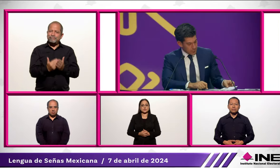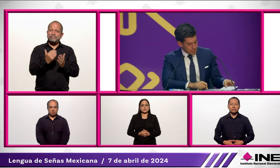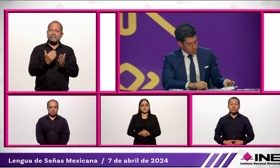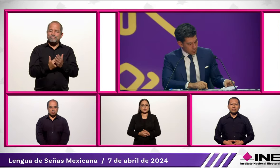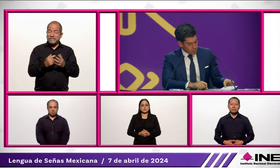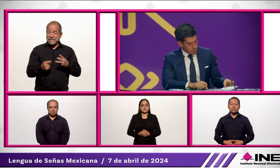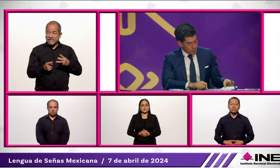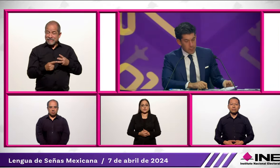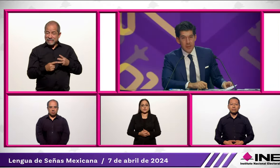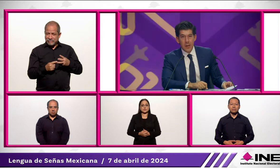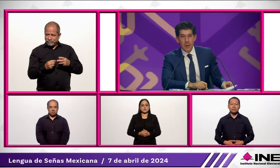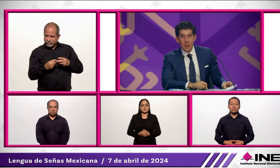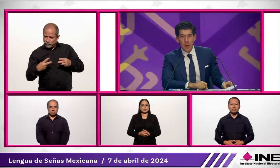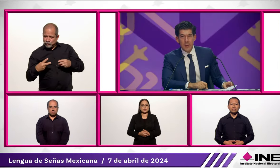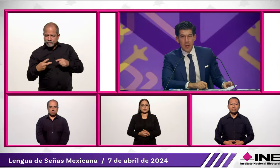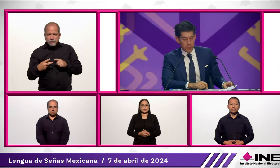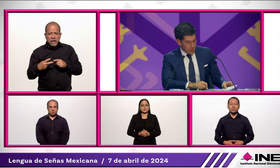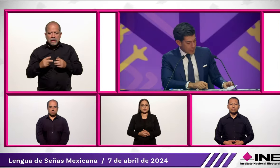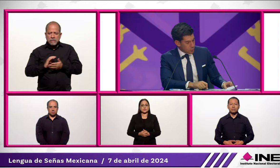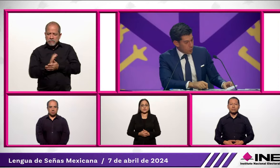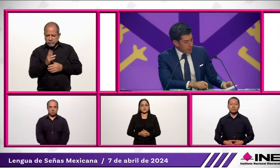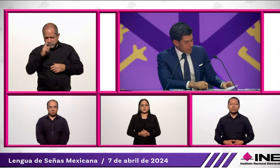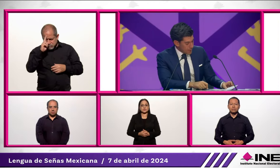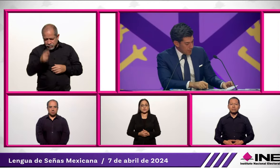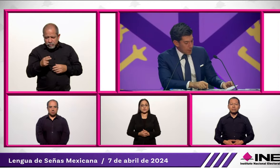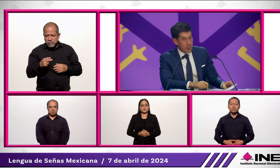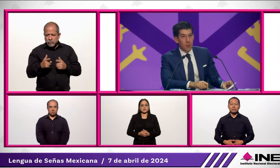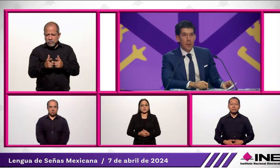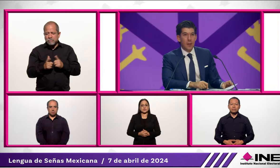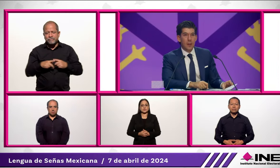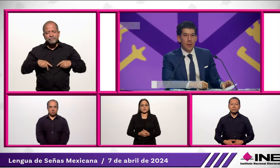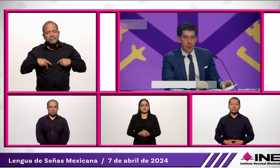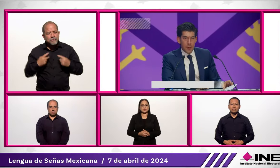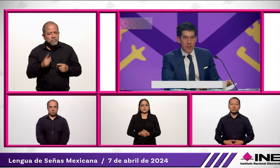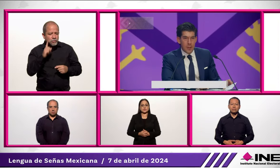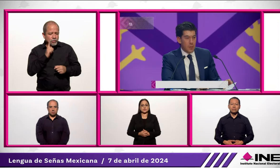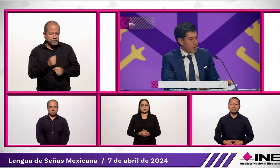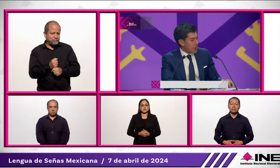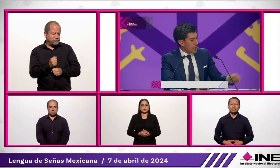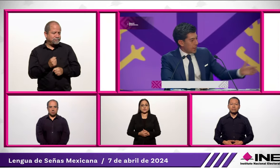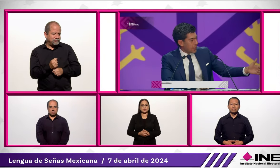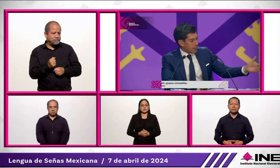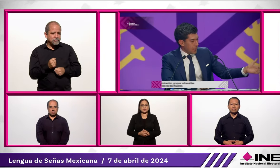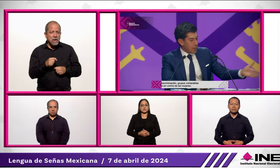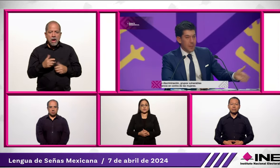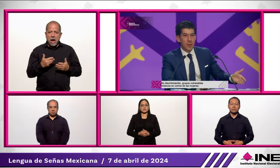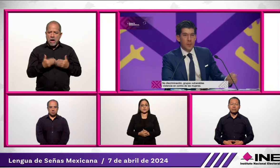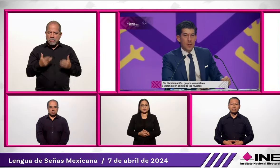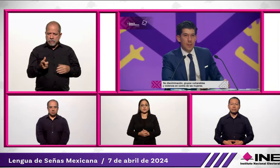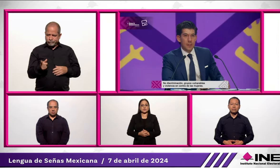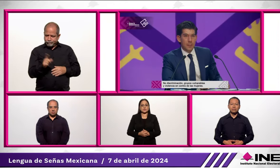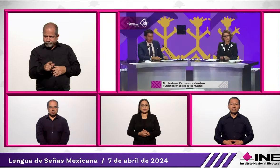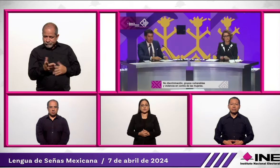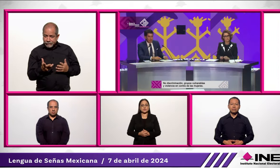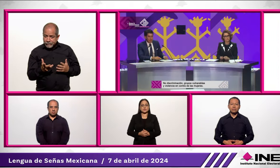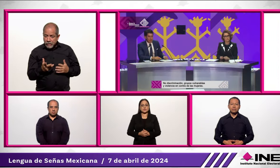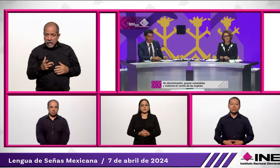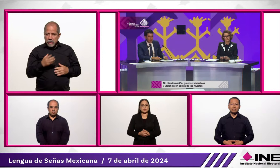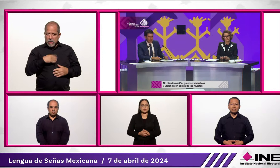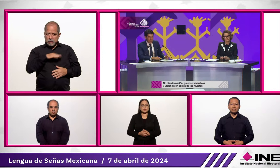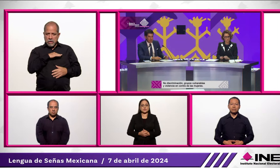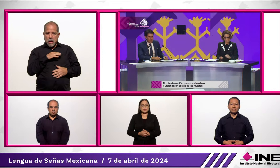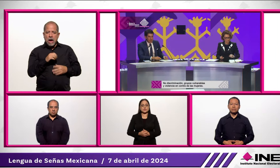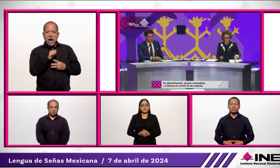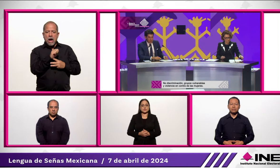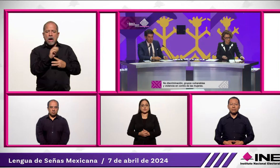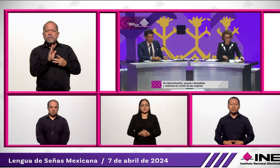no discriminación, grupos vulnerables y violencia contra las mujeres. Le toca a Claudia Sheinbaum elegir A, B o C. Las